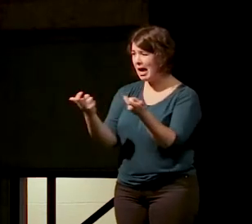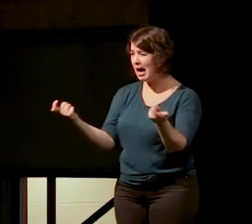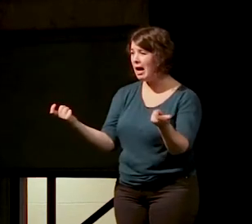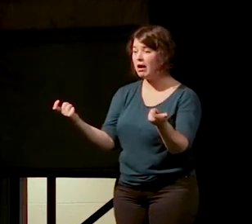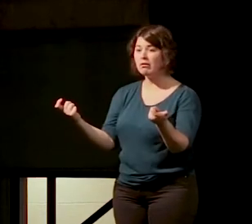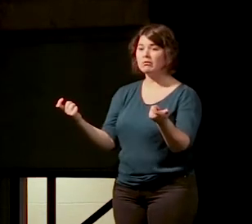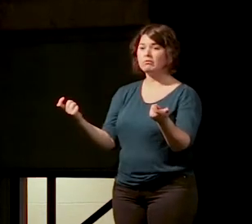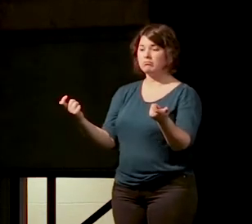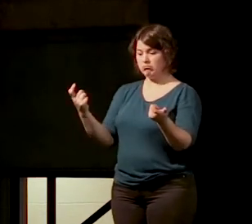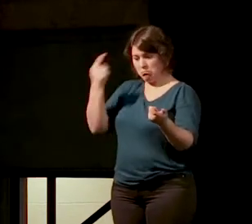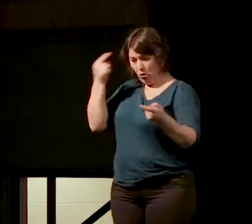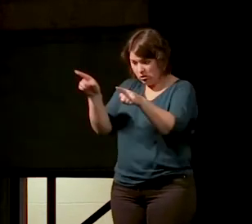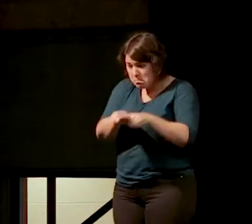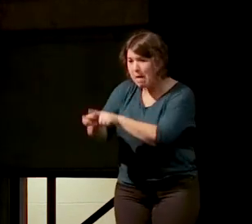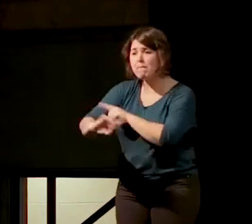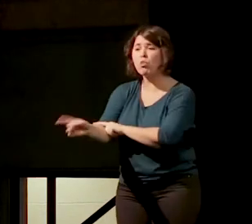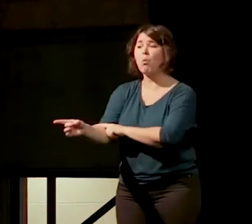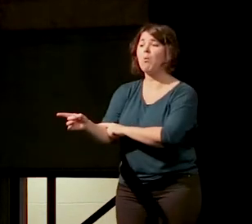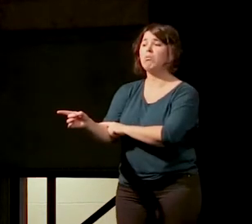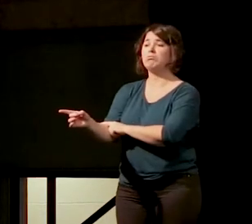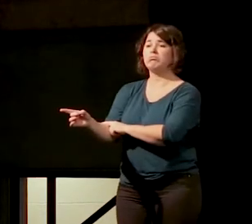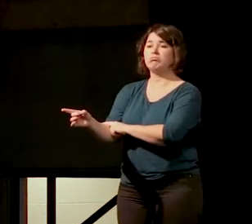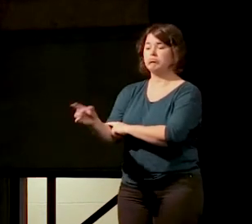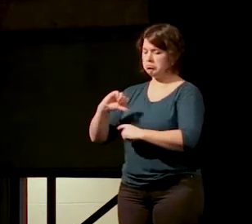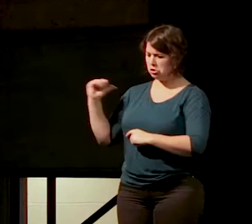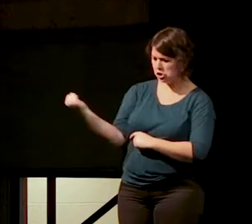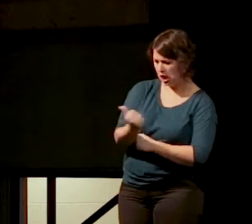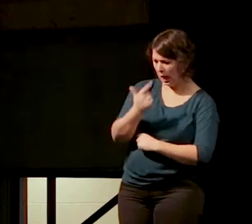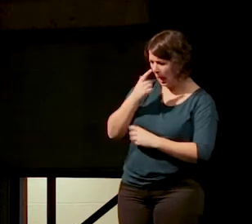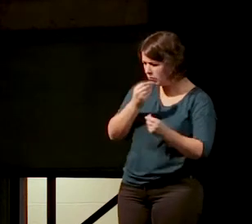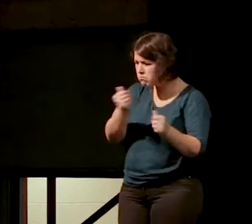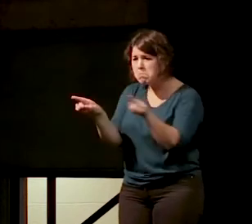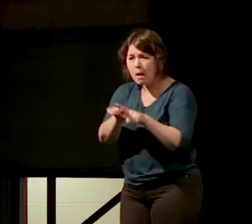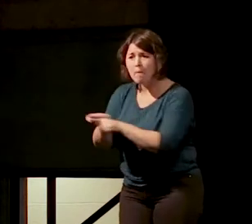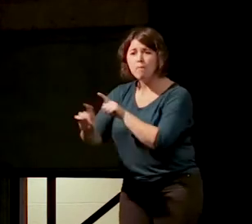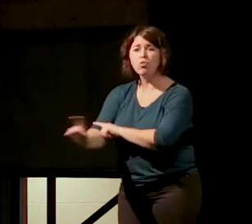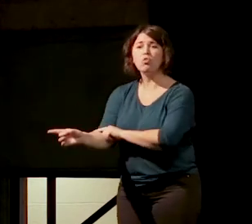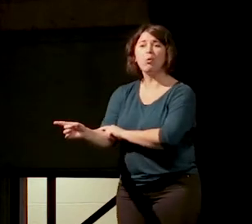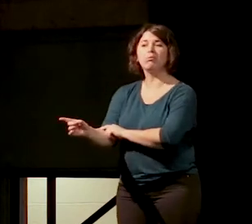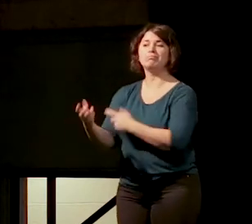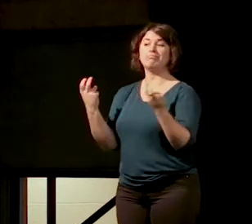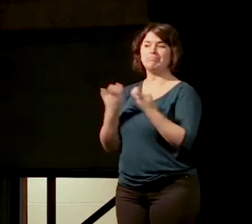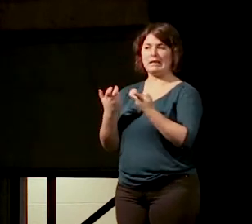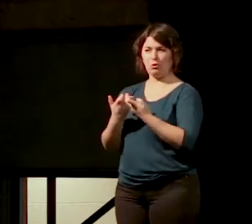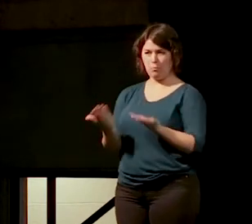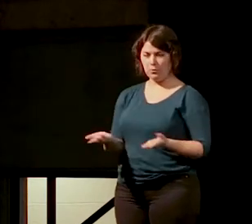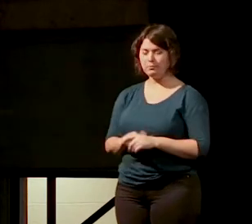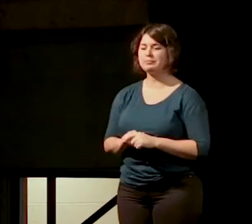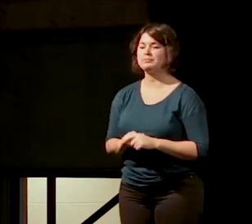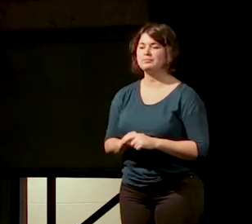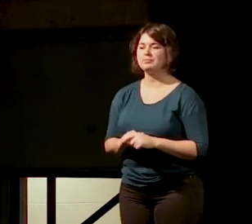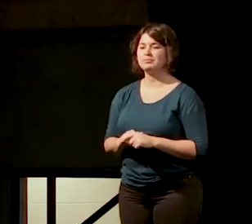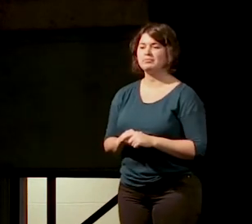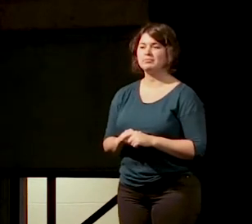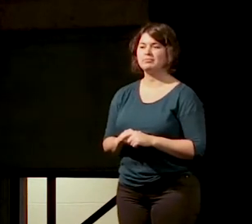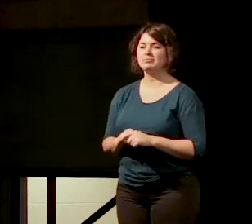On n'y pense pas tous pareil. Non, nous n'avons pas tous la même sensibilité. Pour imager, et en